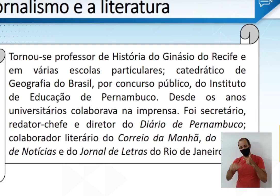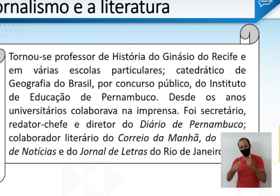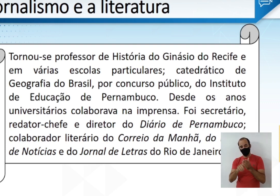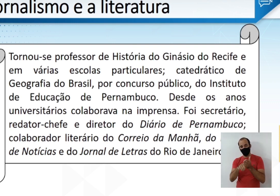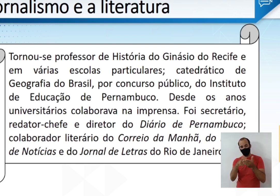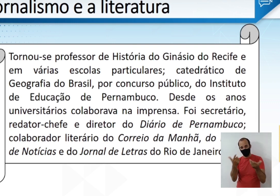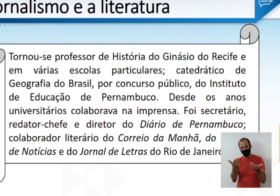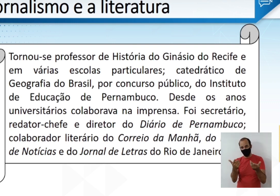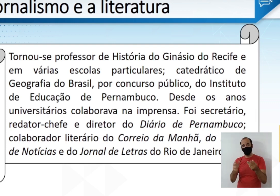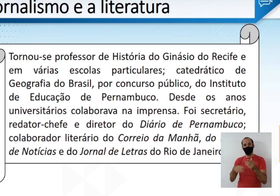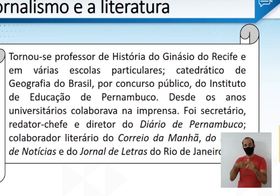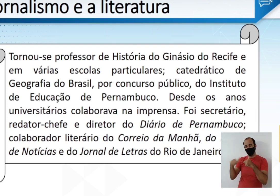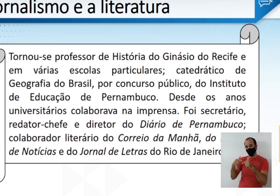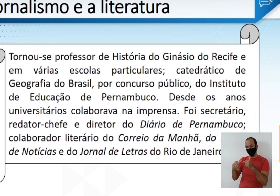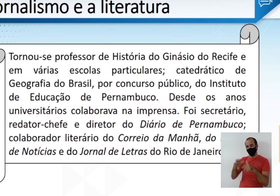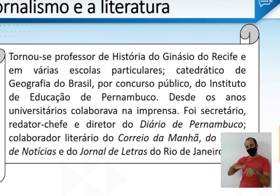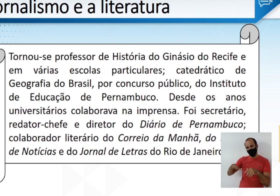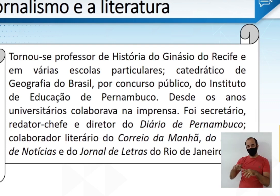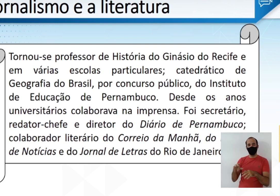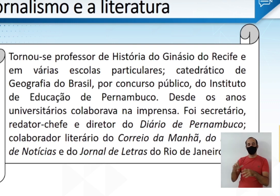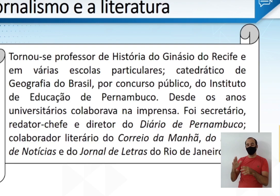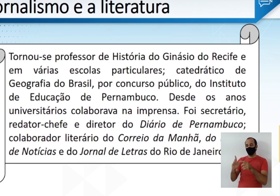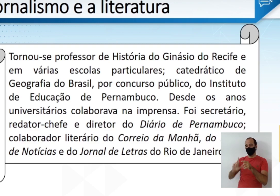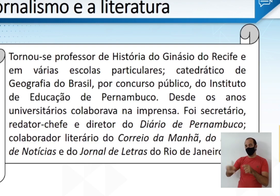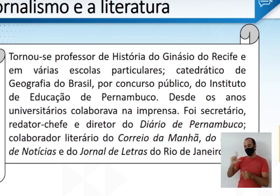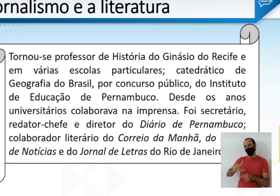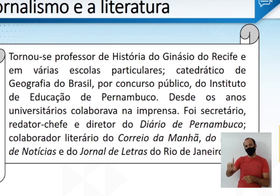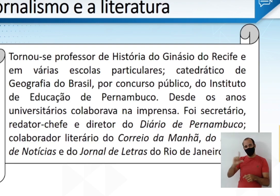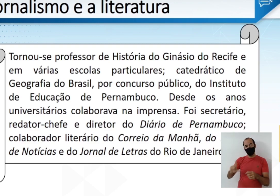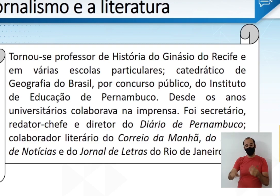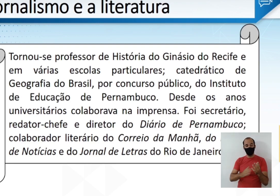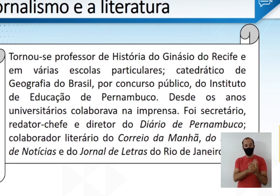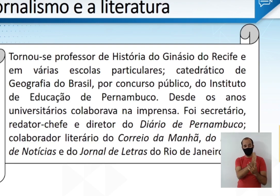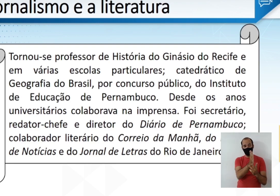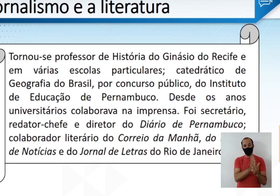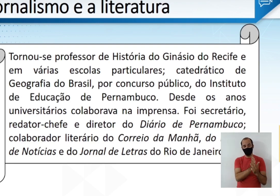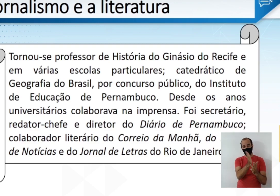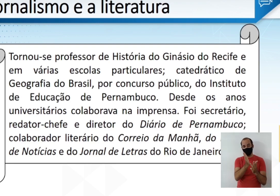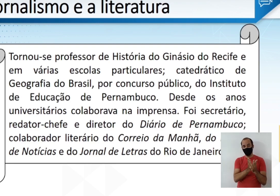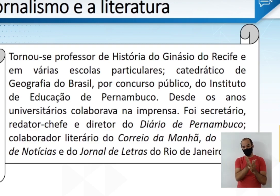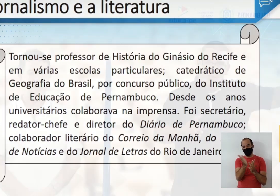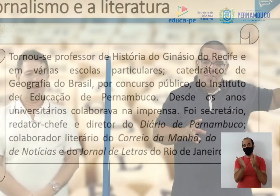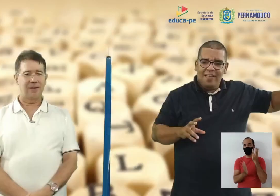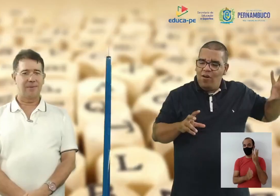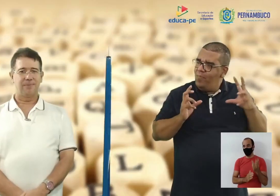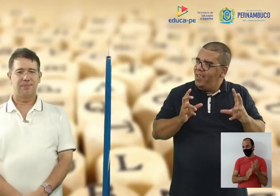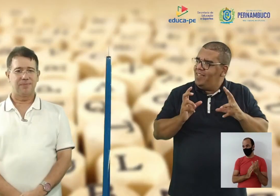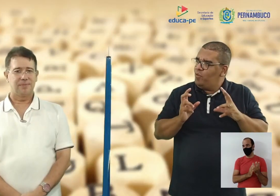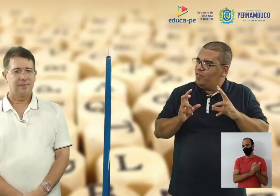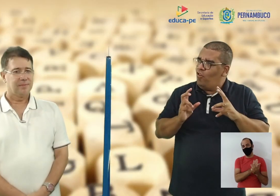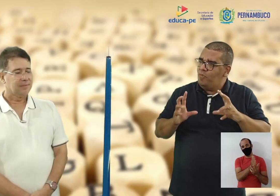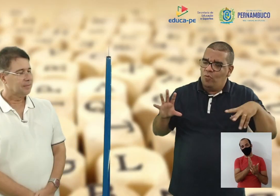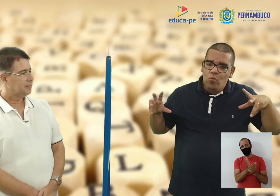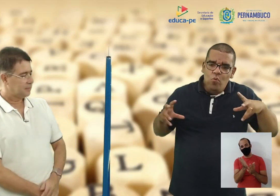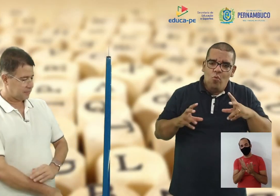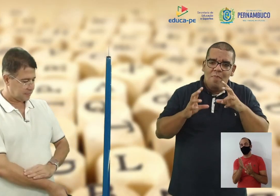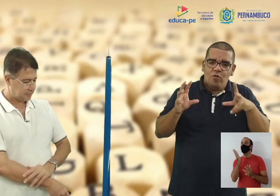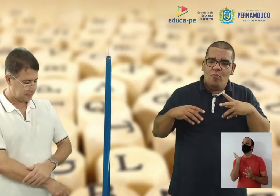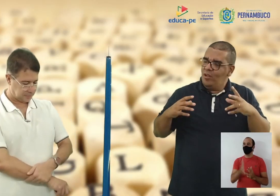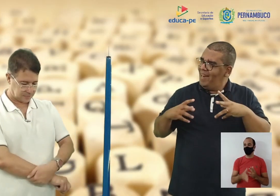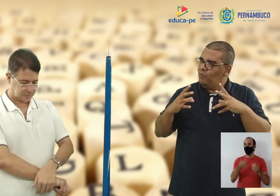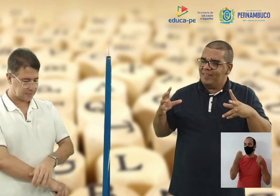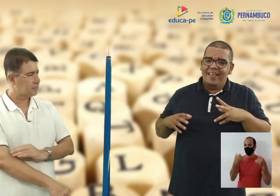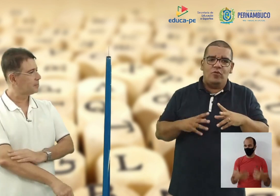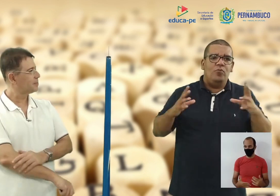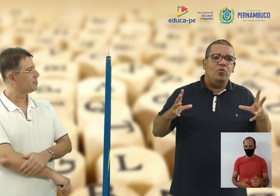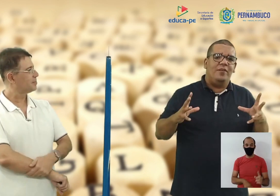Isso. Docência, jornalismo e literatura. Exatamente, professor Robson. Como nós já tínhamos dito anteriormente, professor Robson, o Mauro